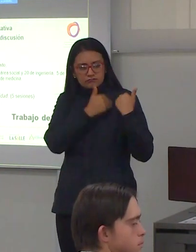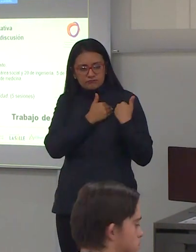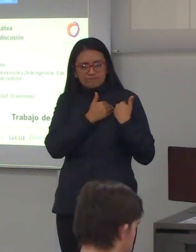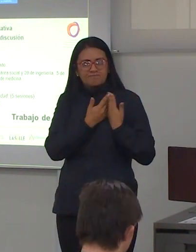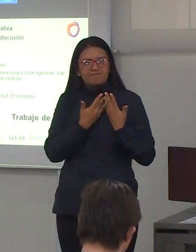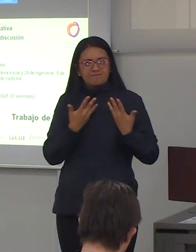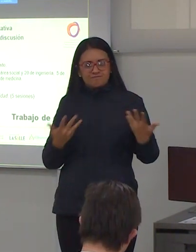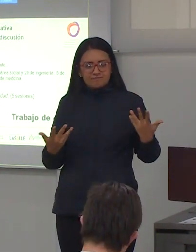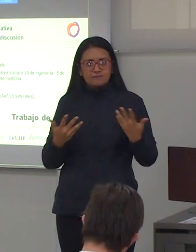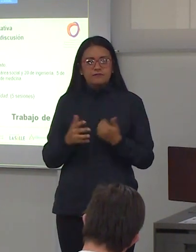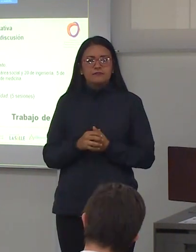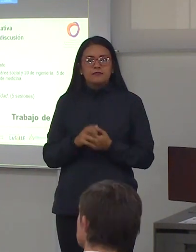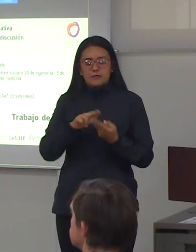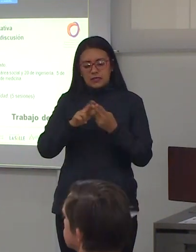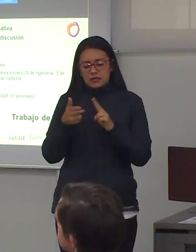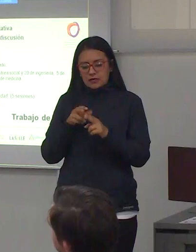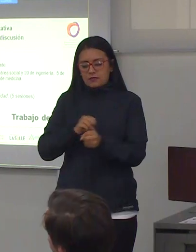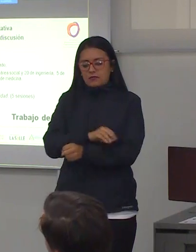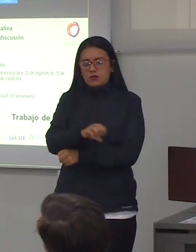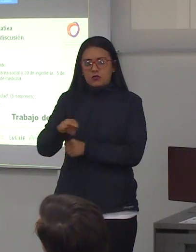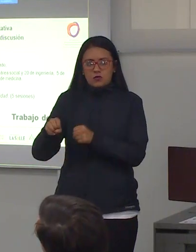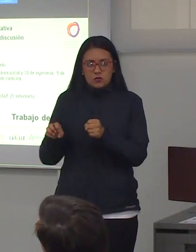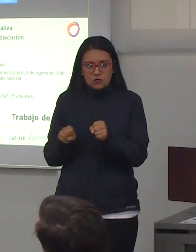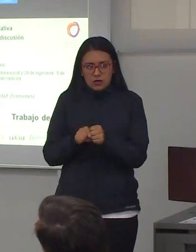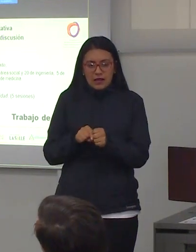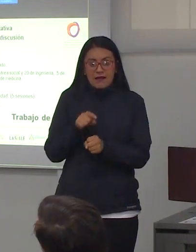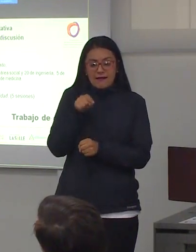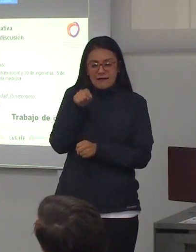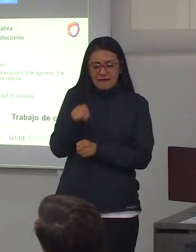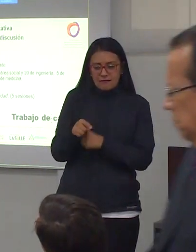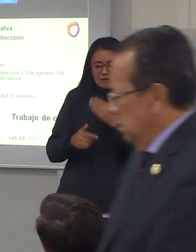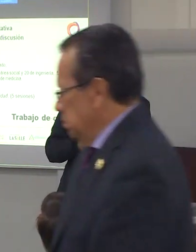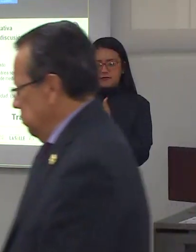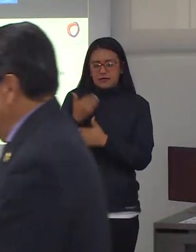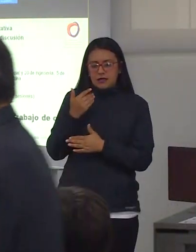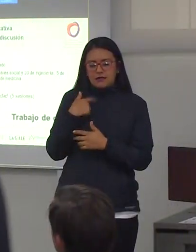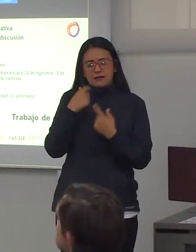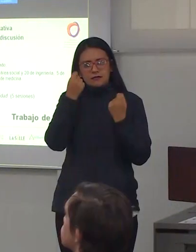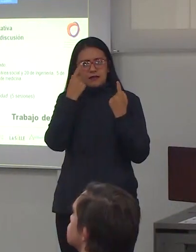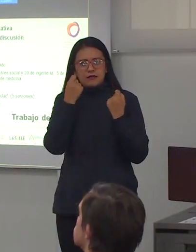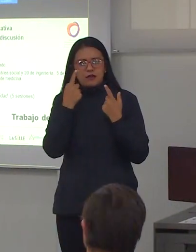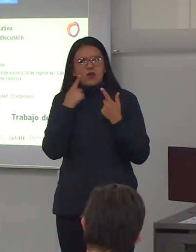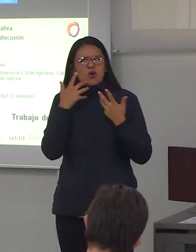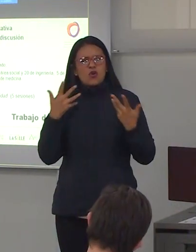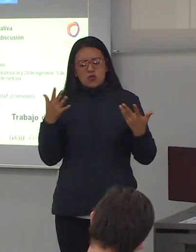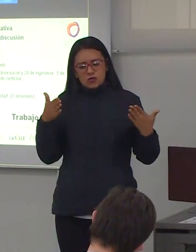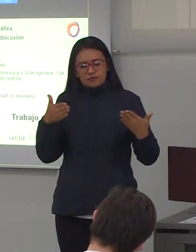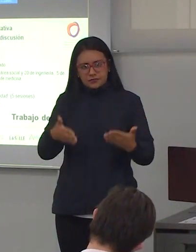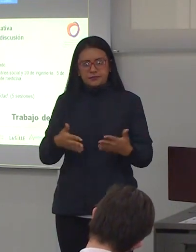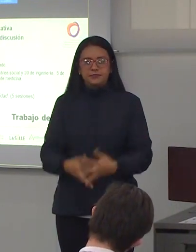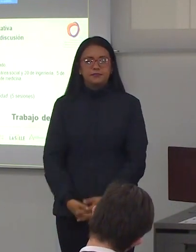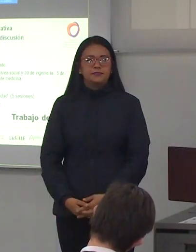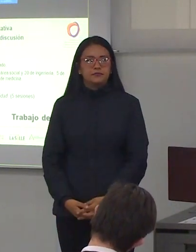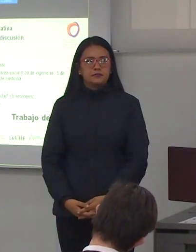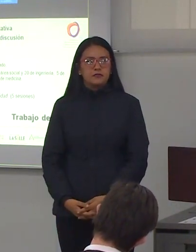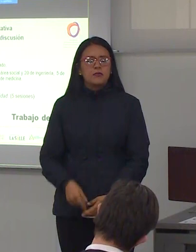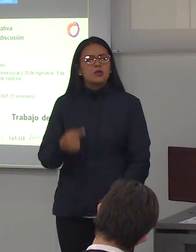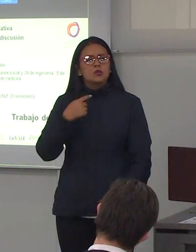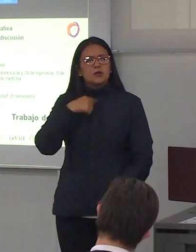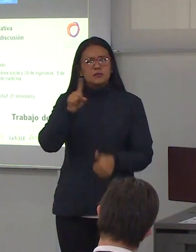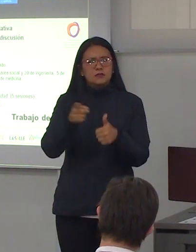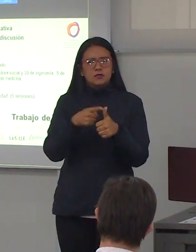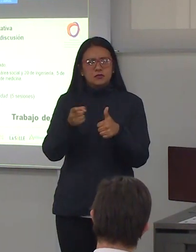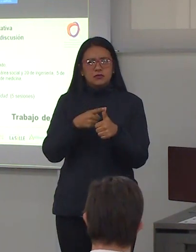en términos de la población y desde ahí, entonces, para que entendamos dónde nos vamos ubicando. Voy a referir en primera